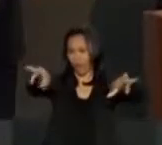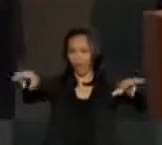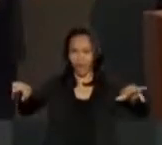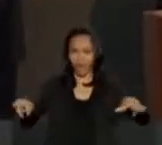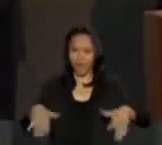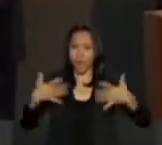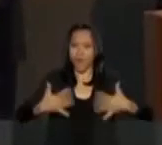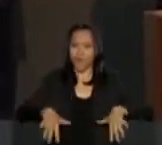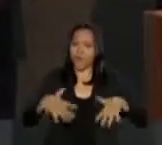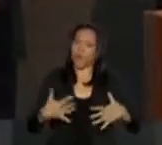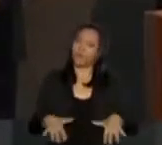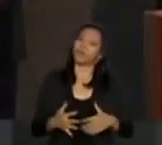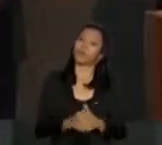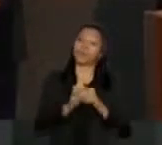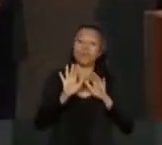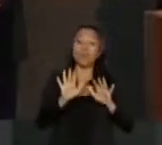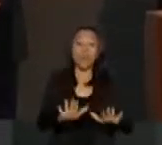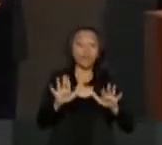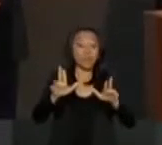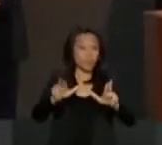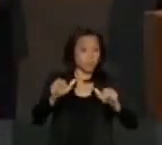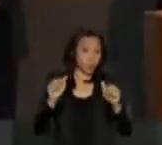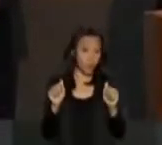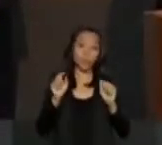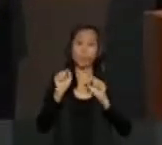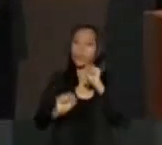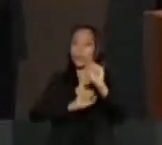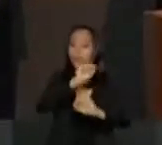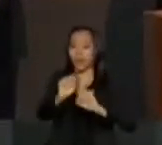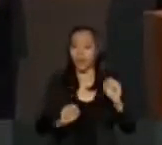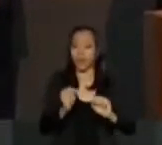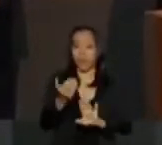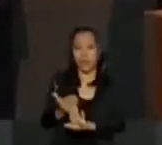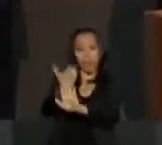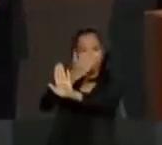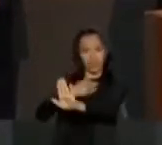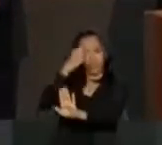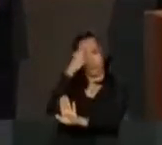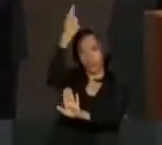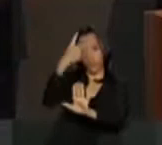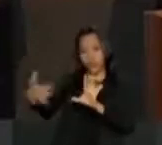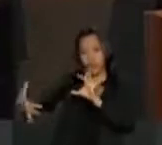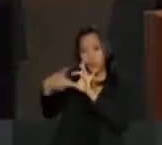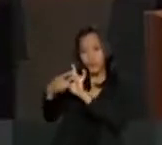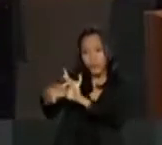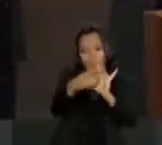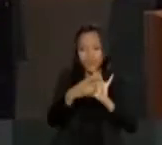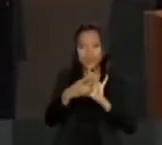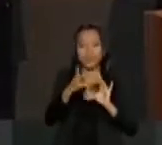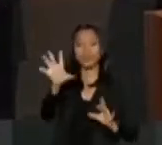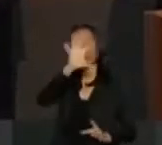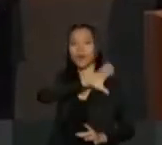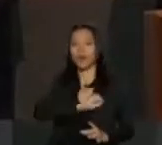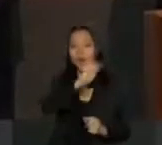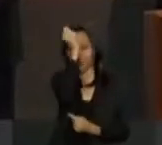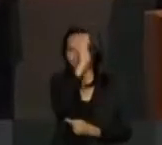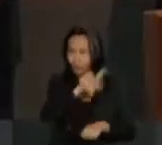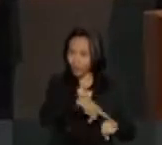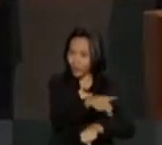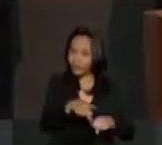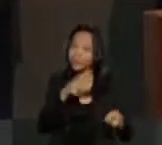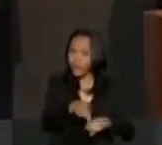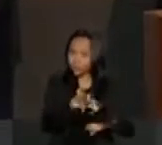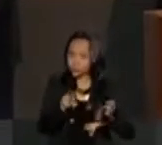nossa, mas jamais devemos afastar dos ideais que nos unem: o amor à pátria e o compromisso